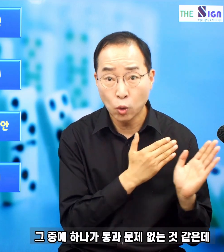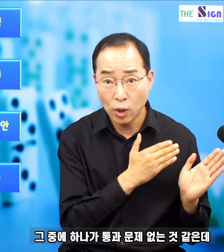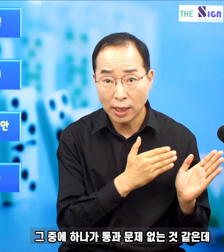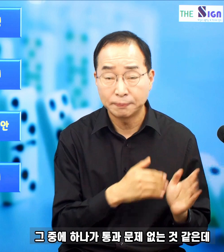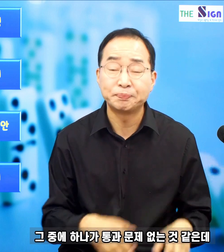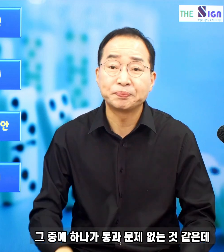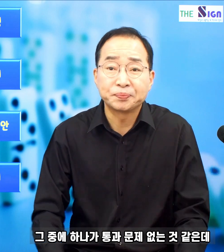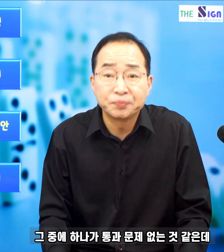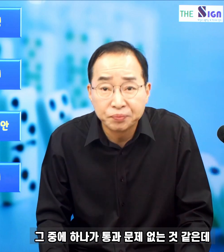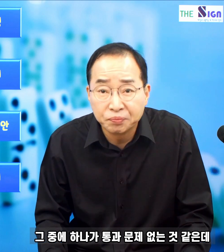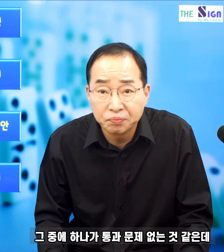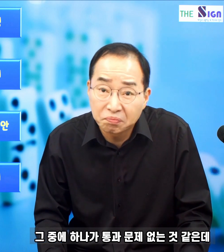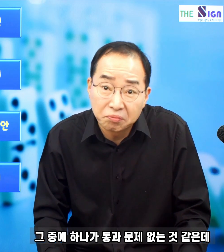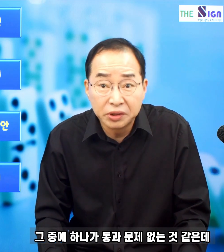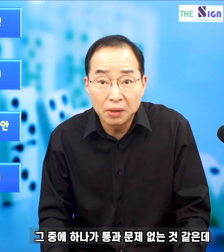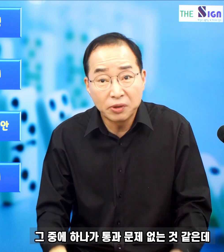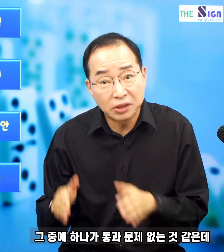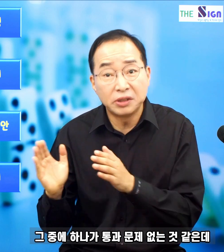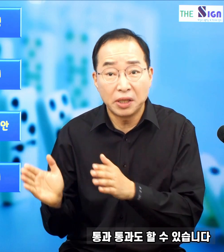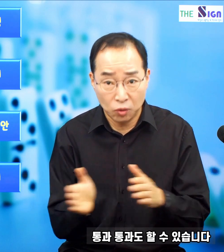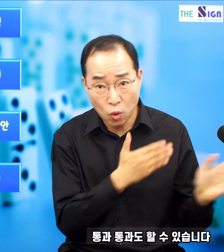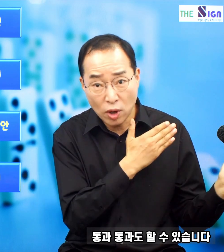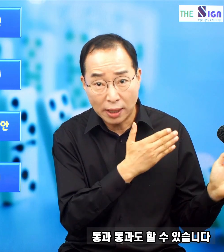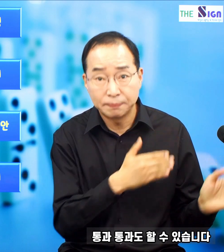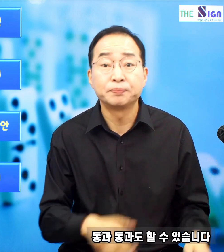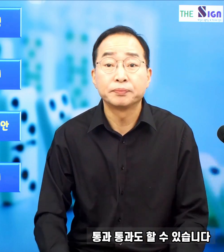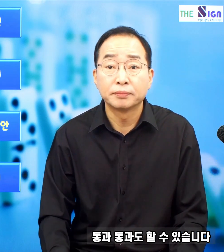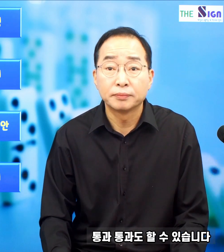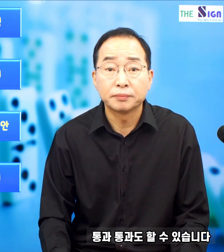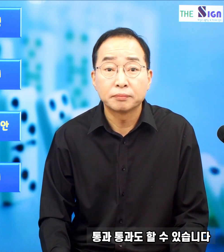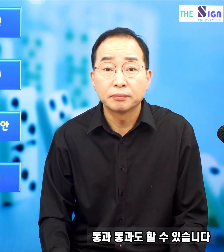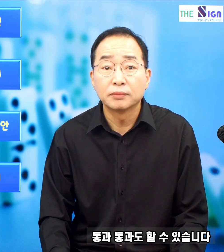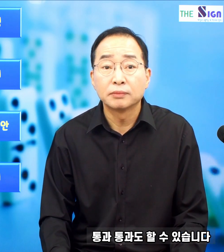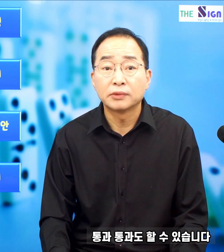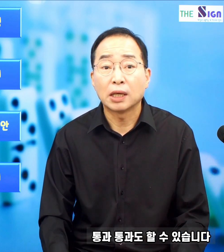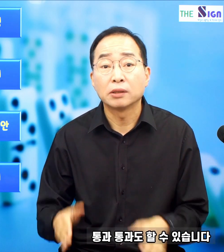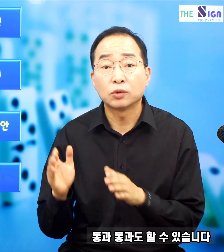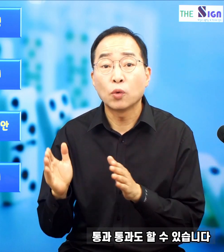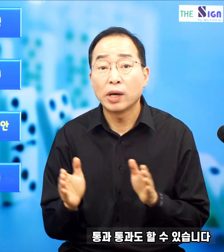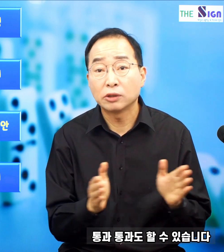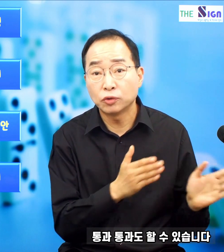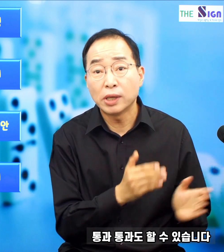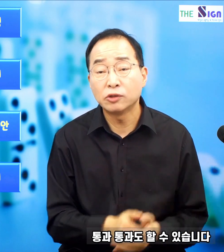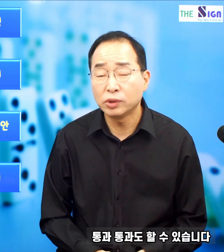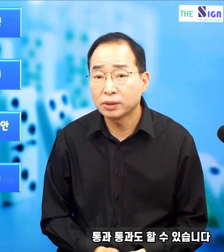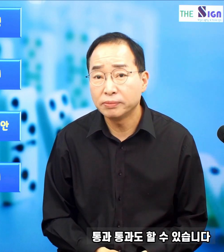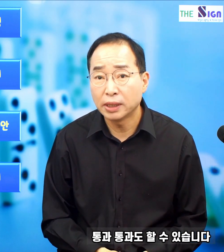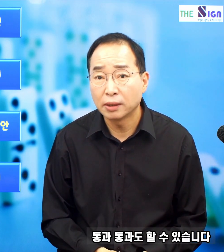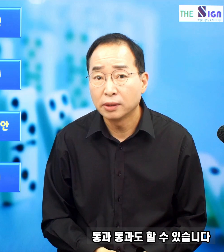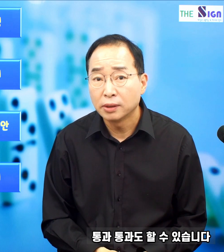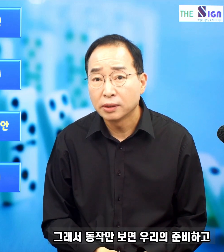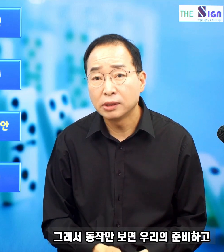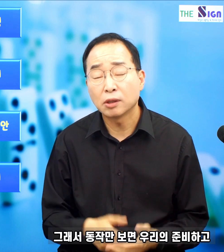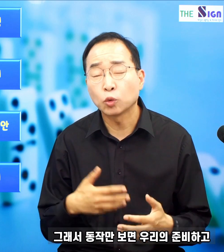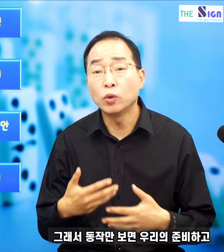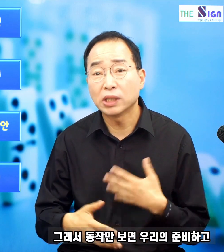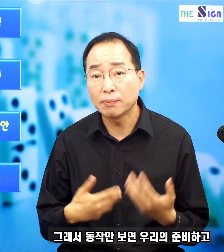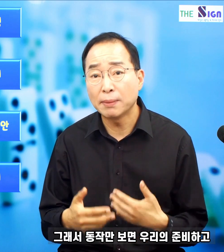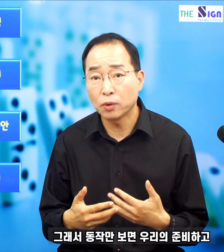통과. 문제 없는 것 같은데 통과. 자, 그래서 통과도 할 수 있습니다. 그래서 동작만